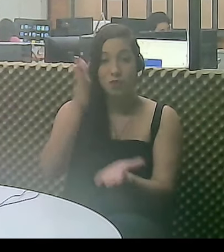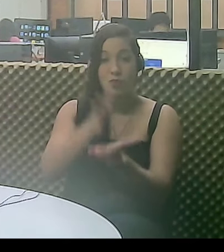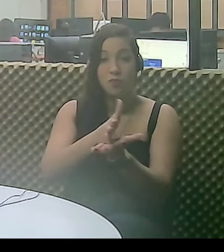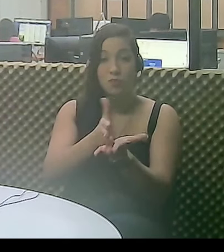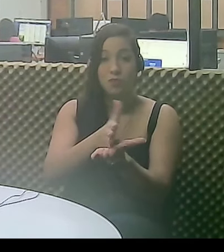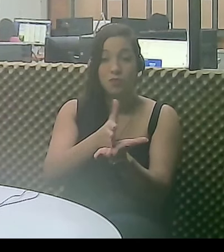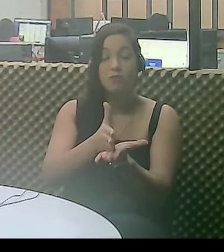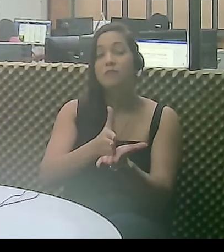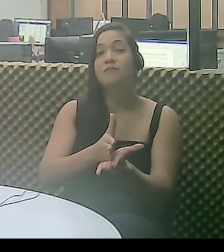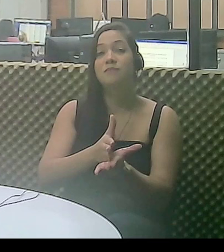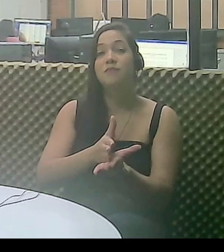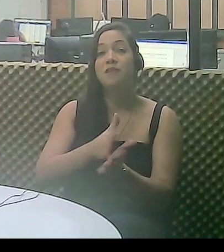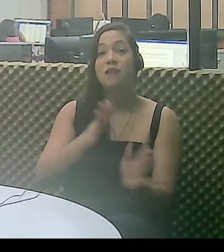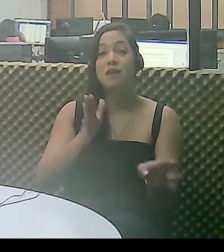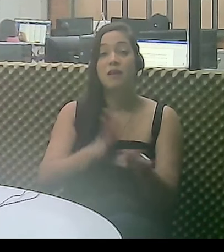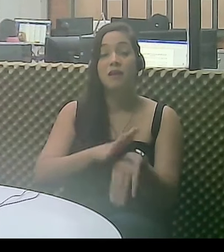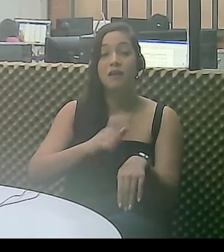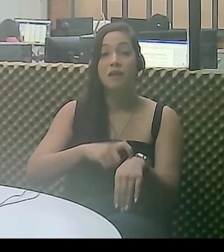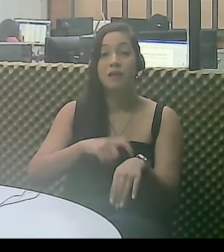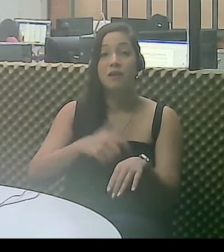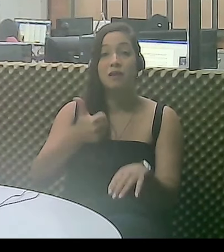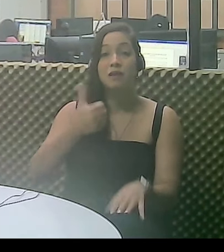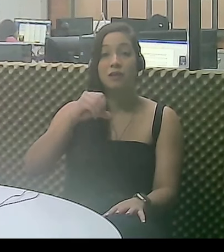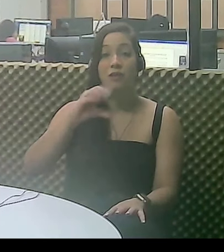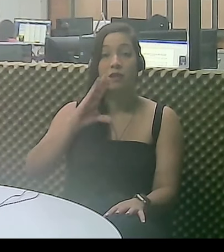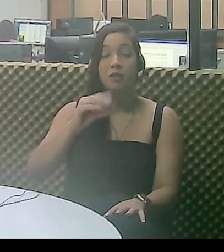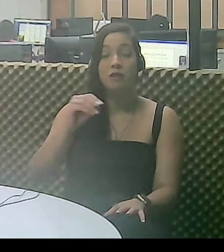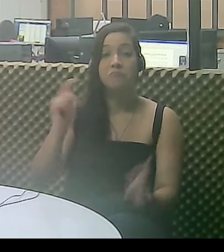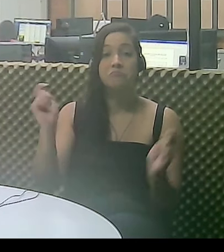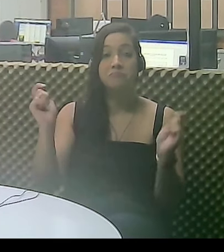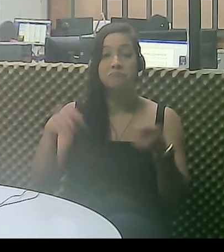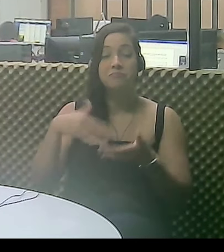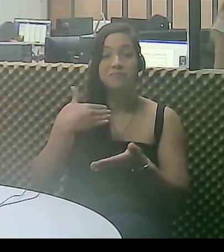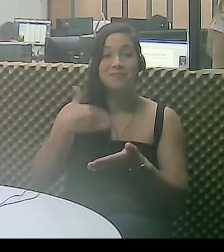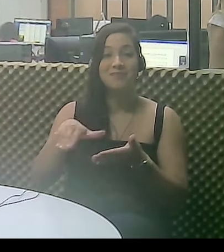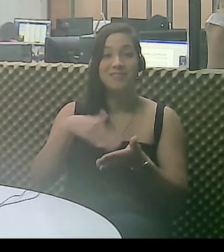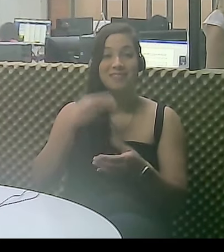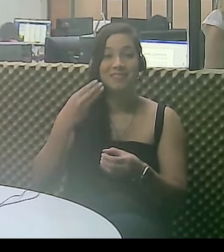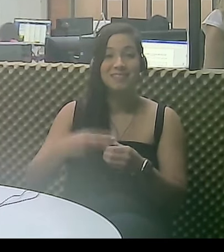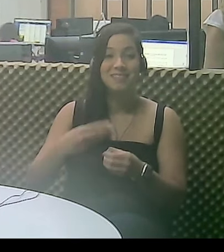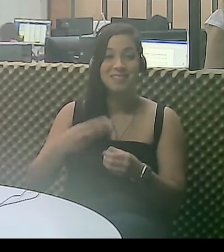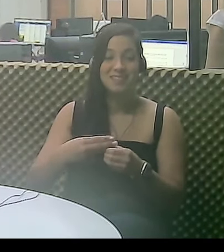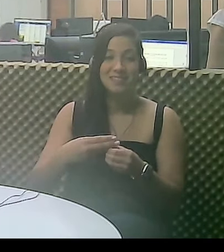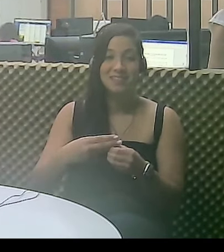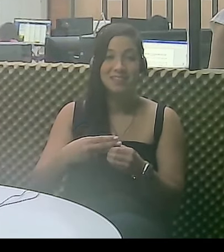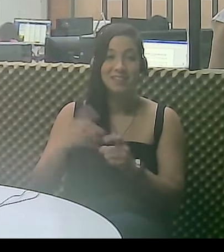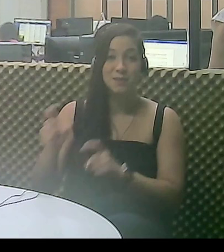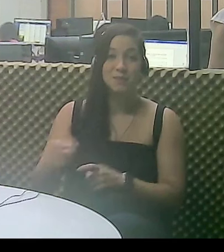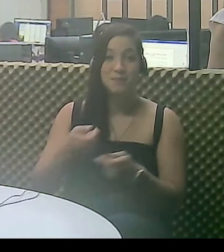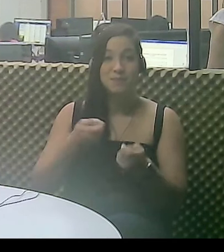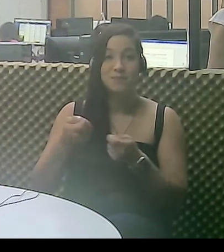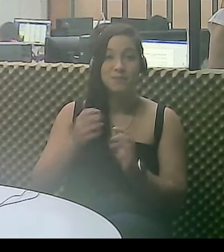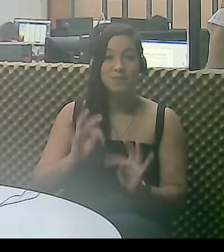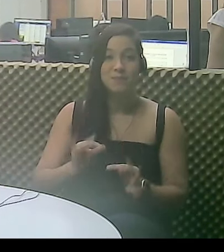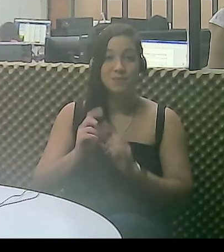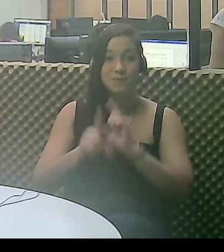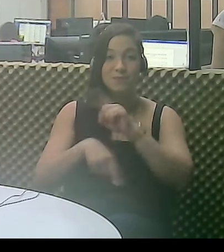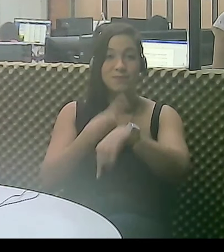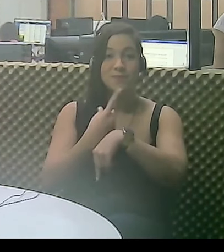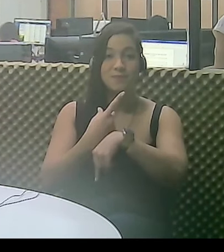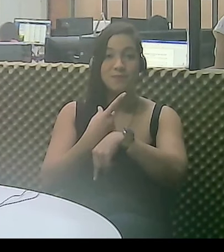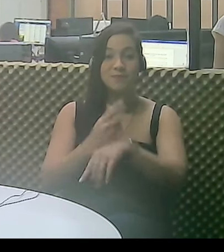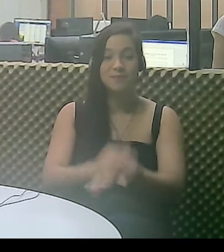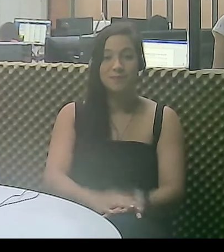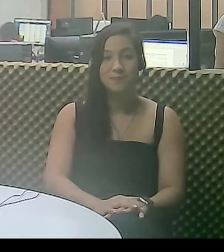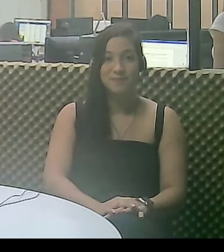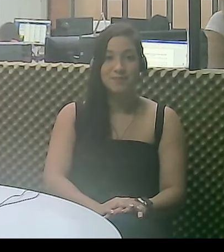A feira segue até às 7 da noite e é viabilizada por meio da Secretaria Municipal de Agronegócio, Economia e